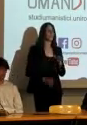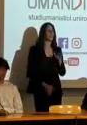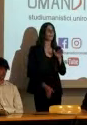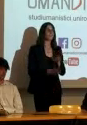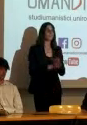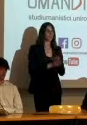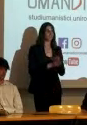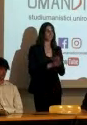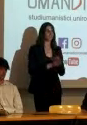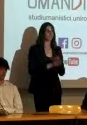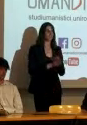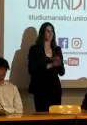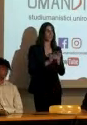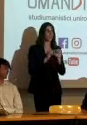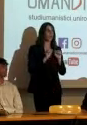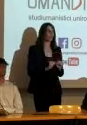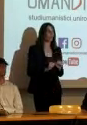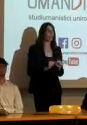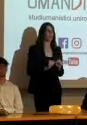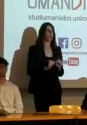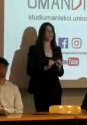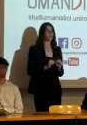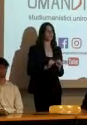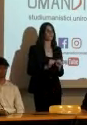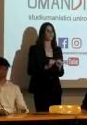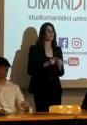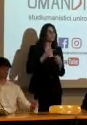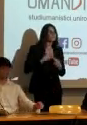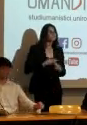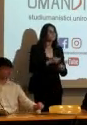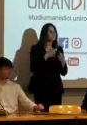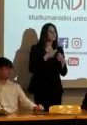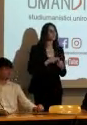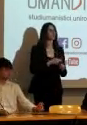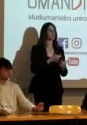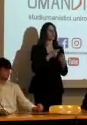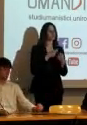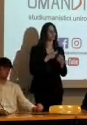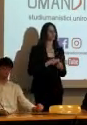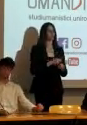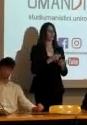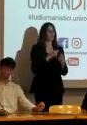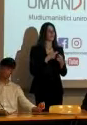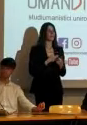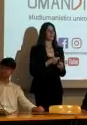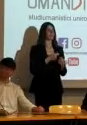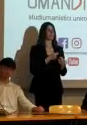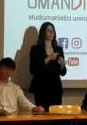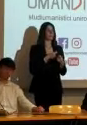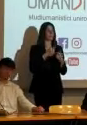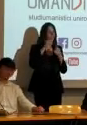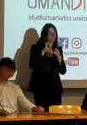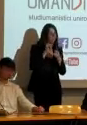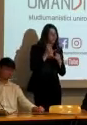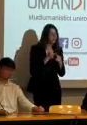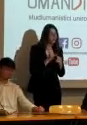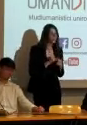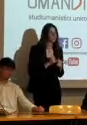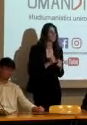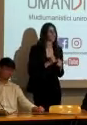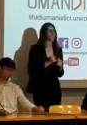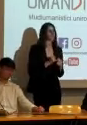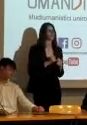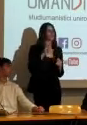portarvi fuori, che può essere anche molto dentro, cioè entrare nel dettaglio